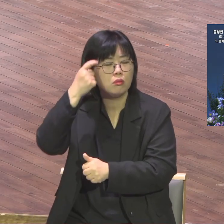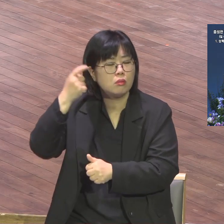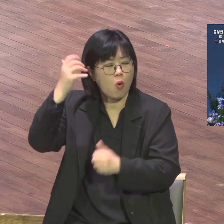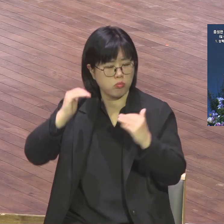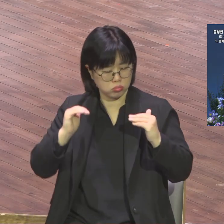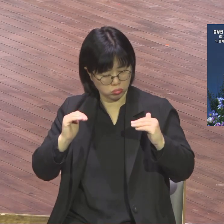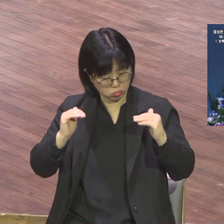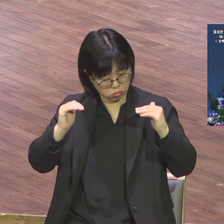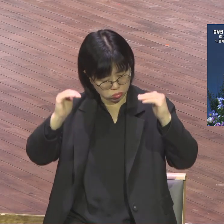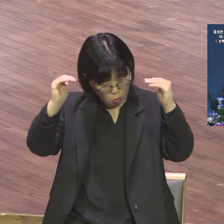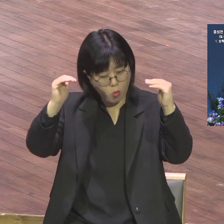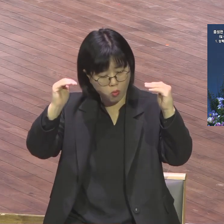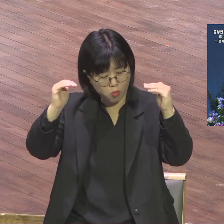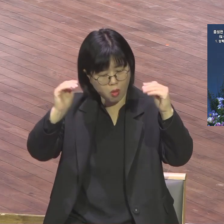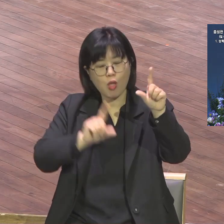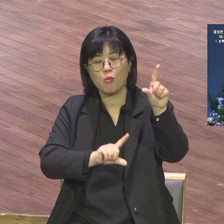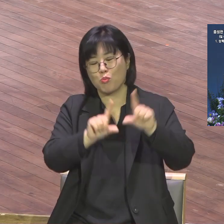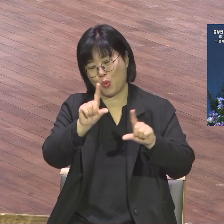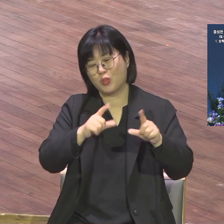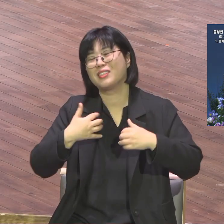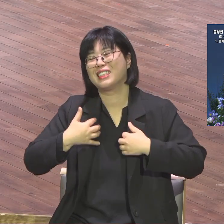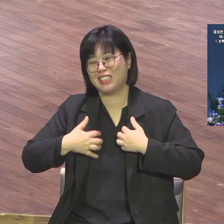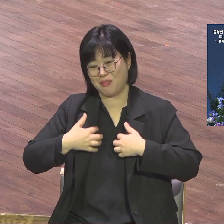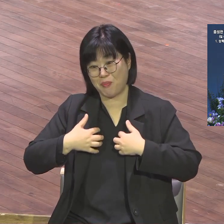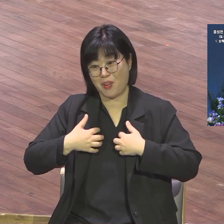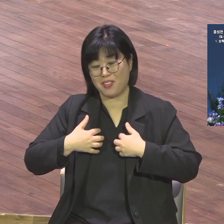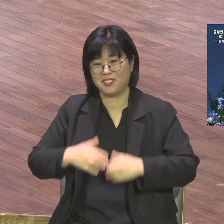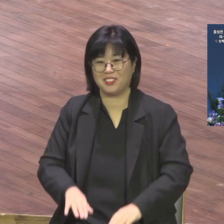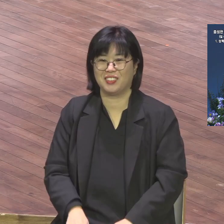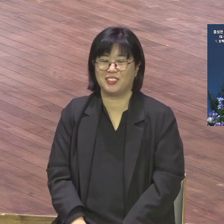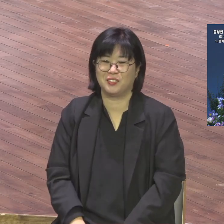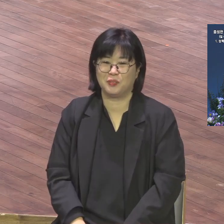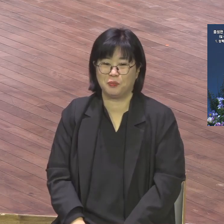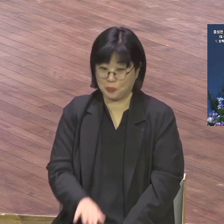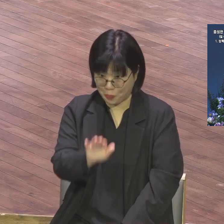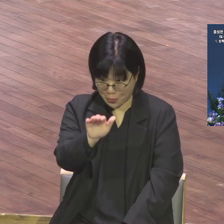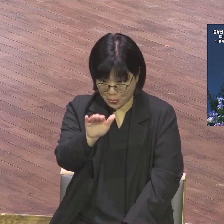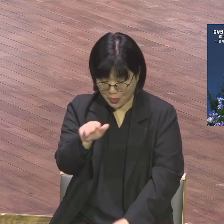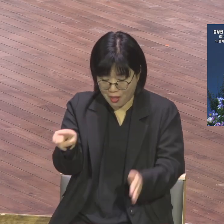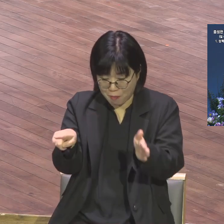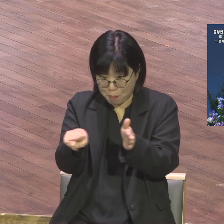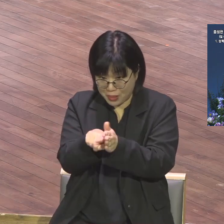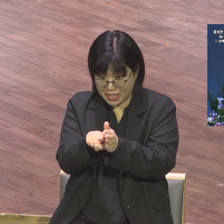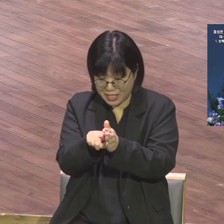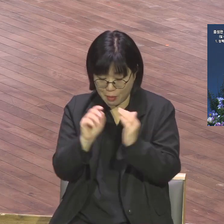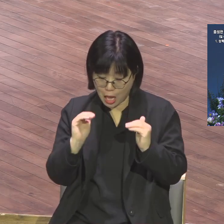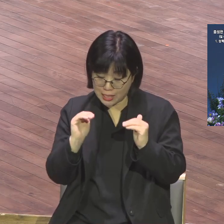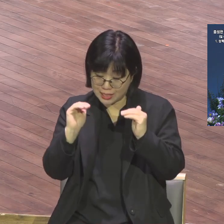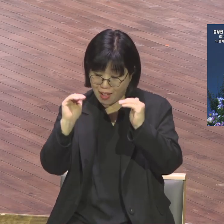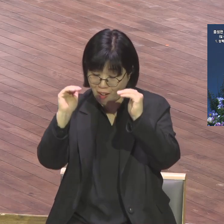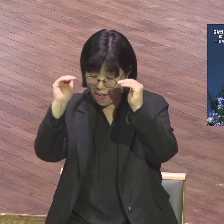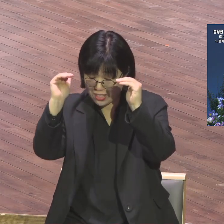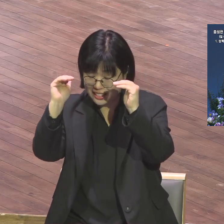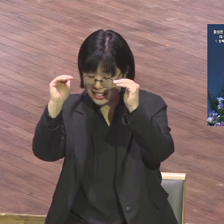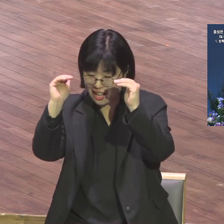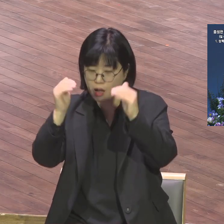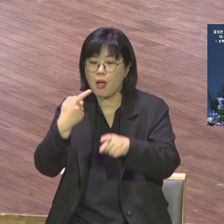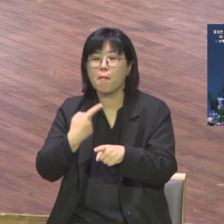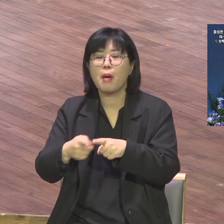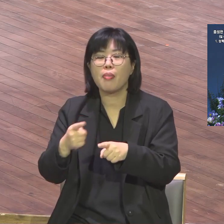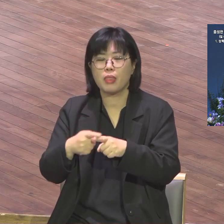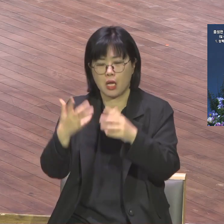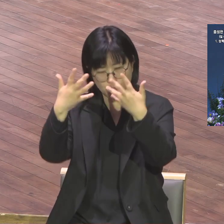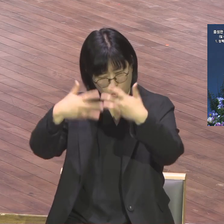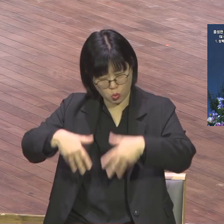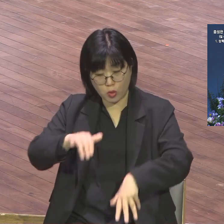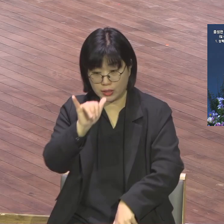하는 그 중에 하나가 뭐냐 그 사람을 때 점검하는데 얼마나 영적 성장했느냐 자기